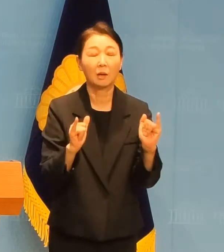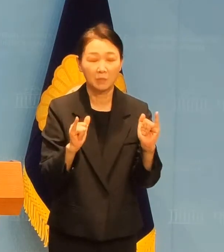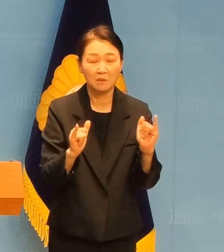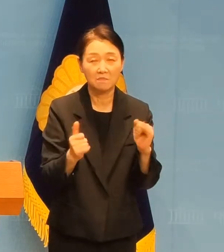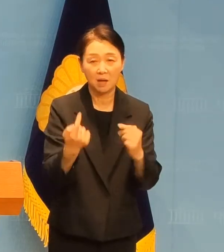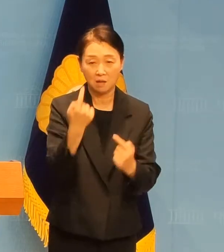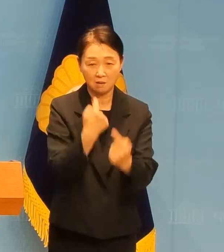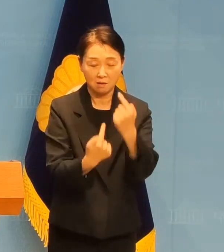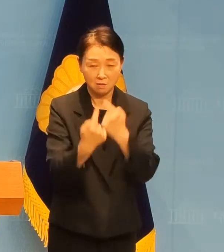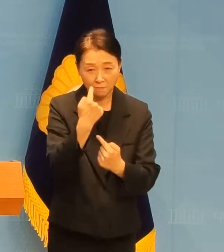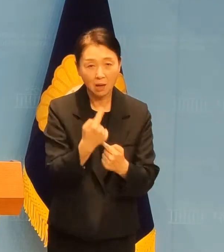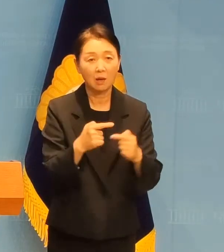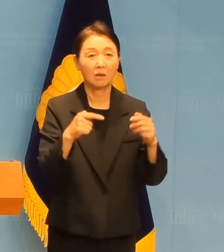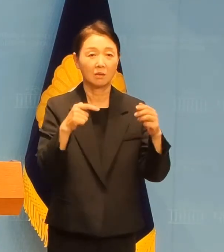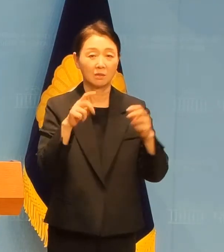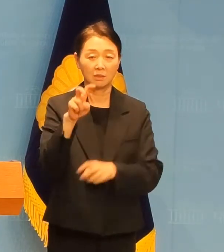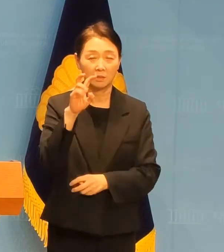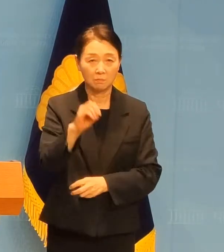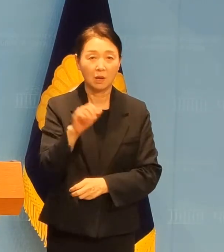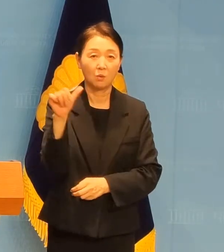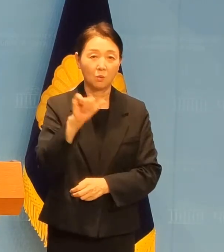방문하여 총 20만